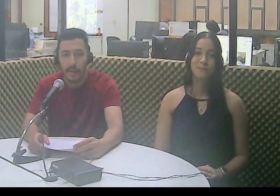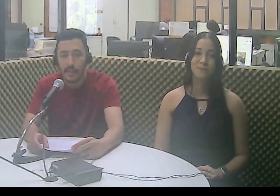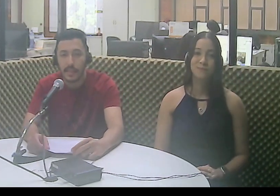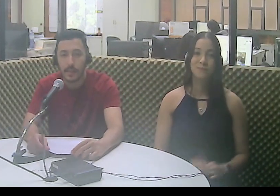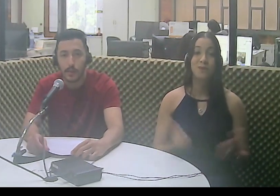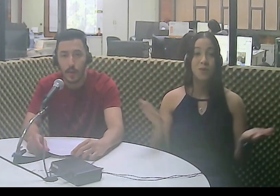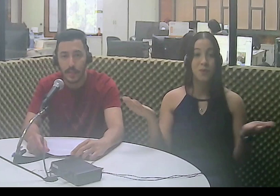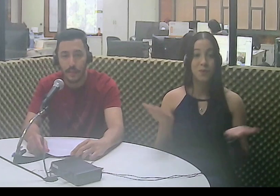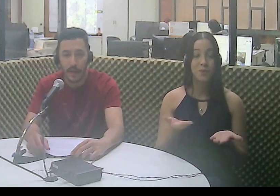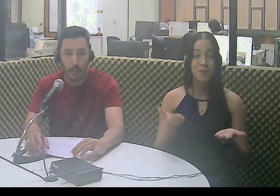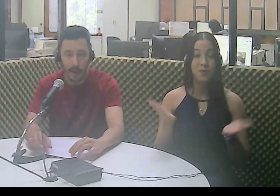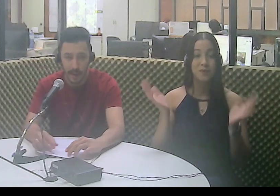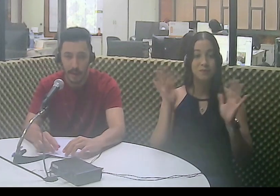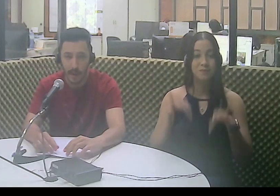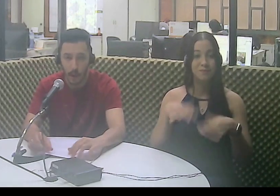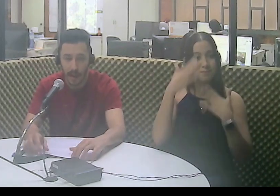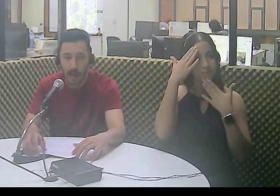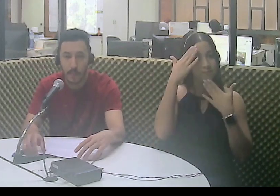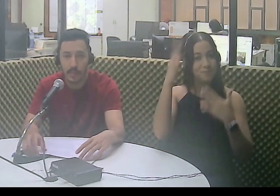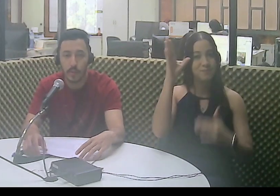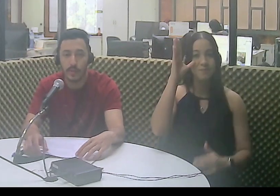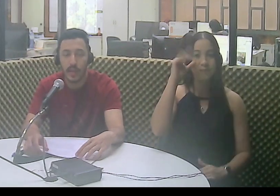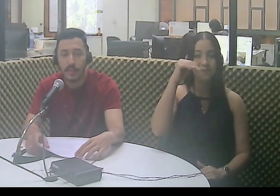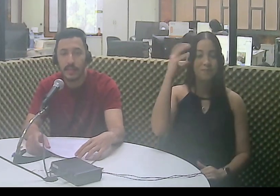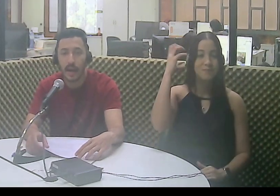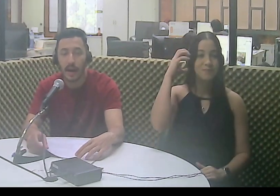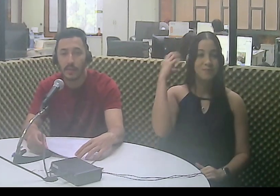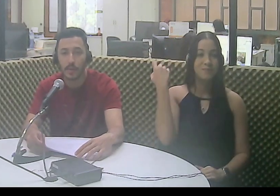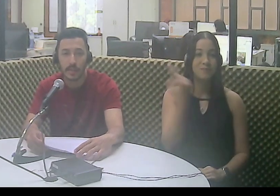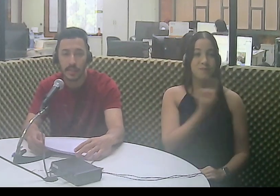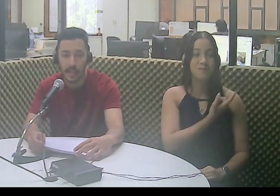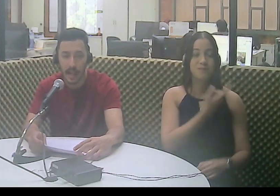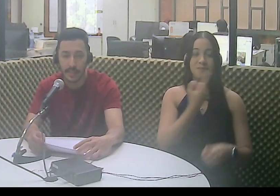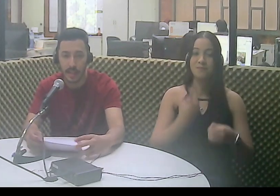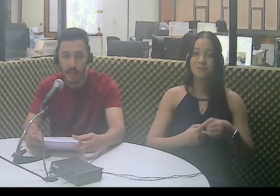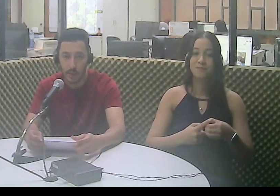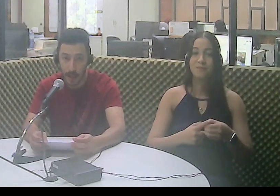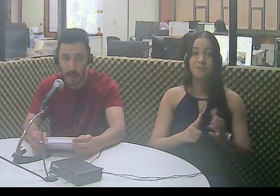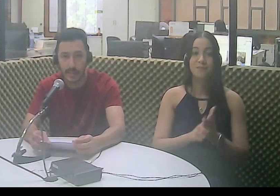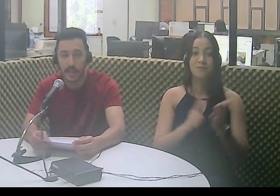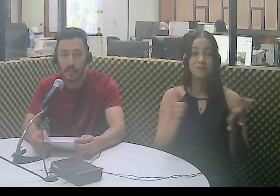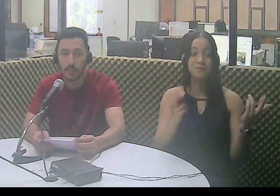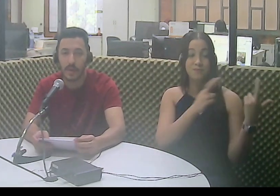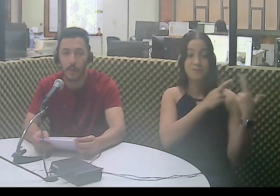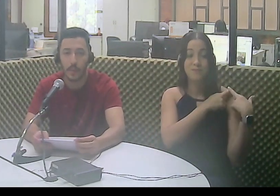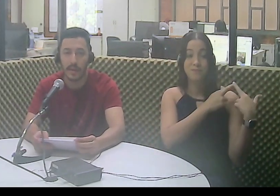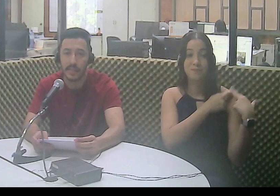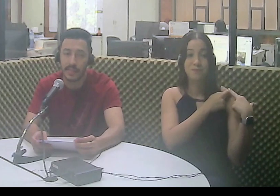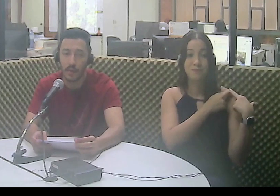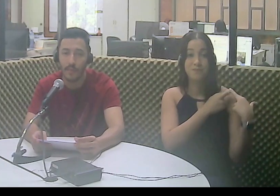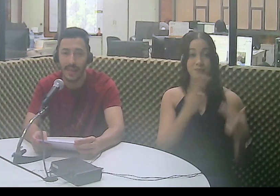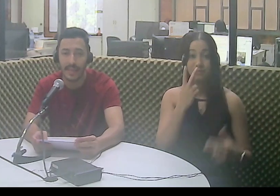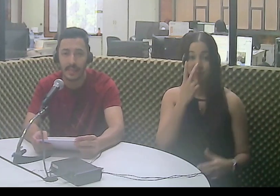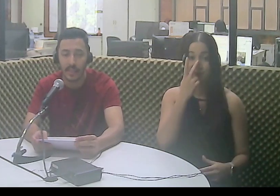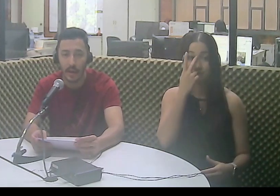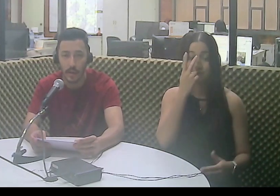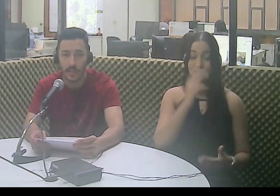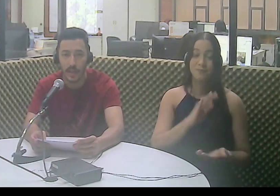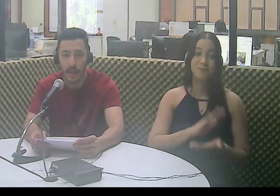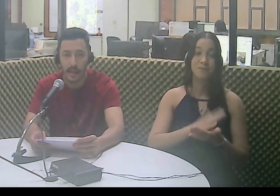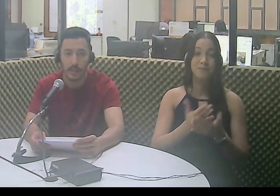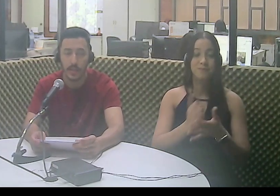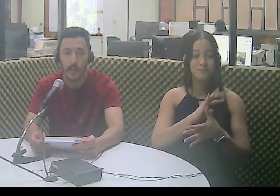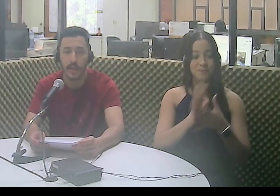notícias. E a edição de hoje fica por aqui. Obrigado pela sua audiência, Rádio Nossa Cidade. Jornalista responsável pela edição, Vanessa